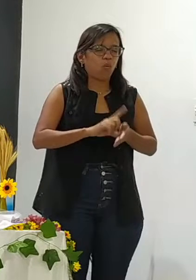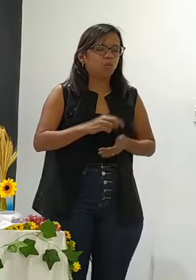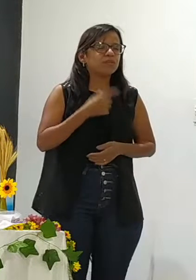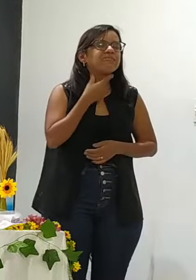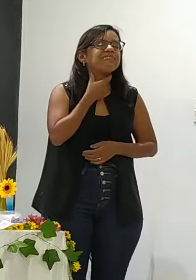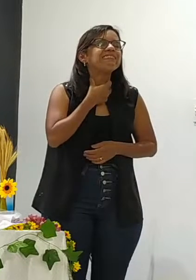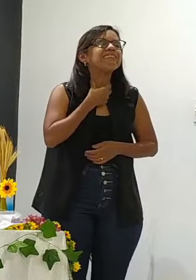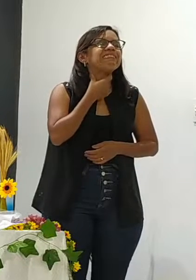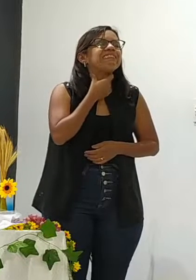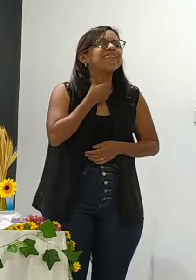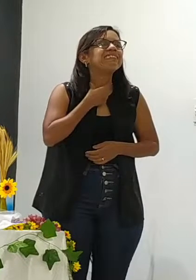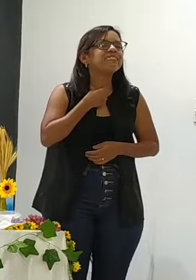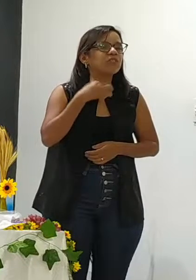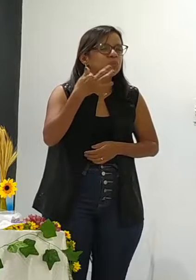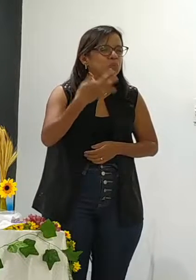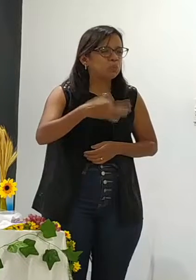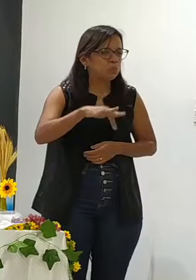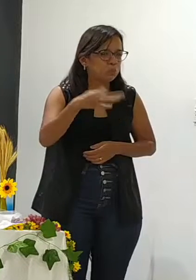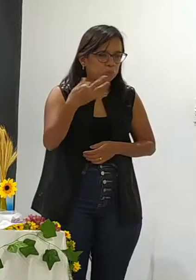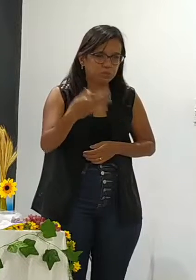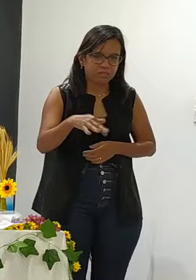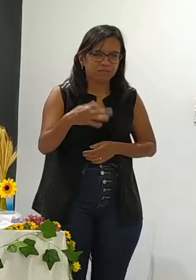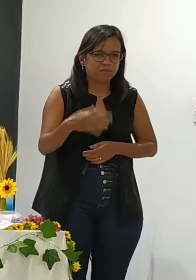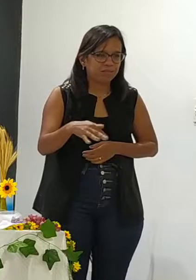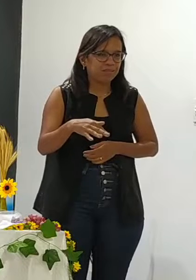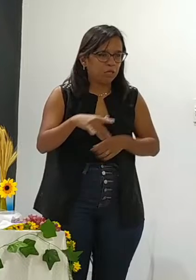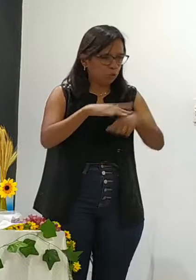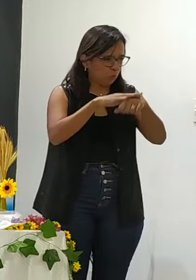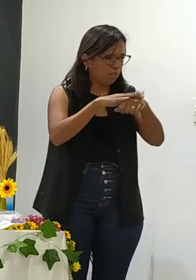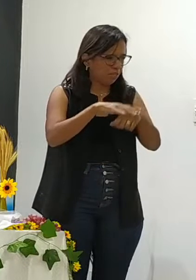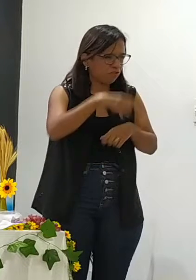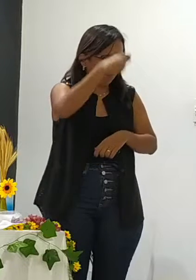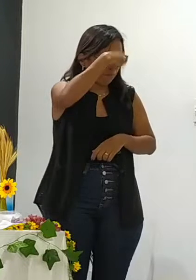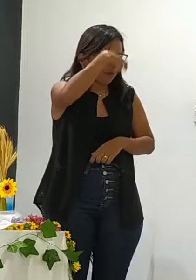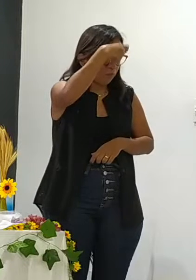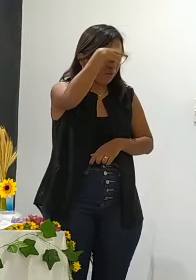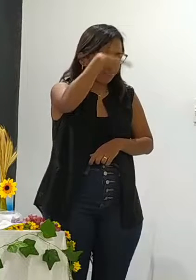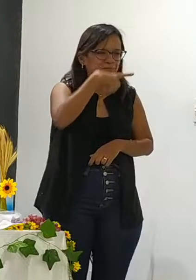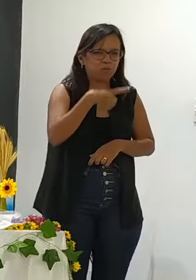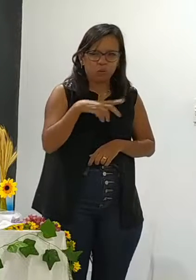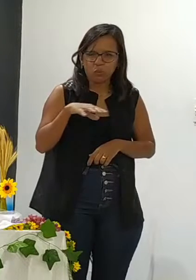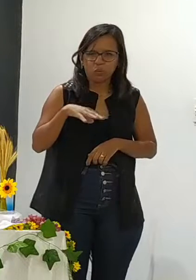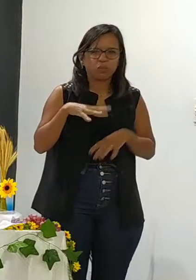só misericórdia. Sandaço está aí, né? E o pastor também.